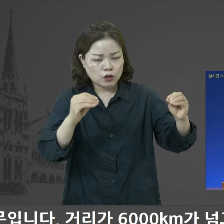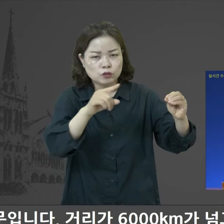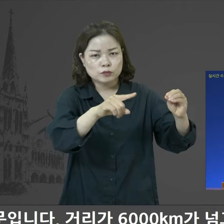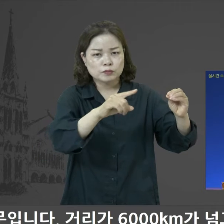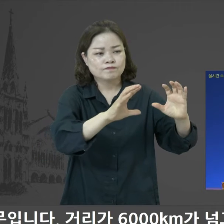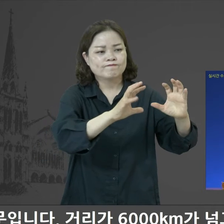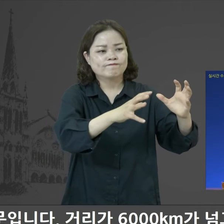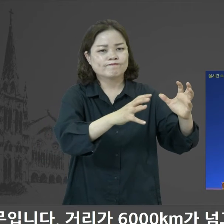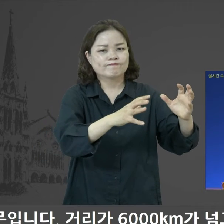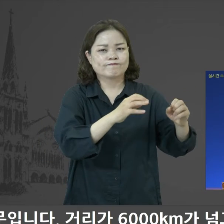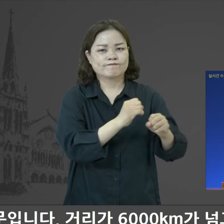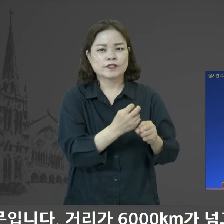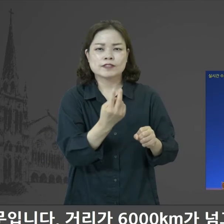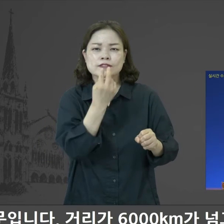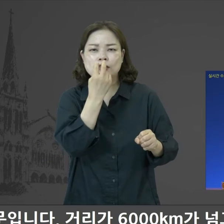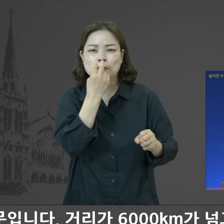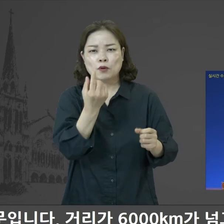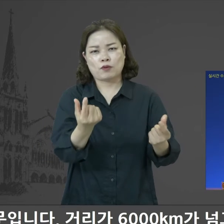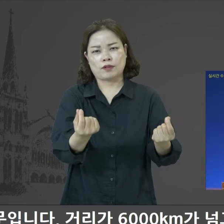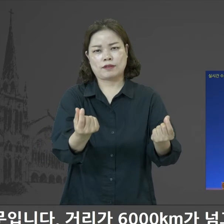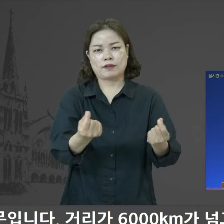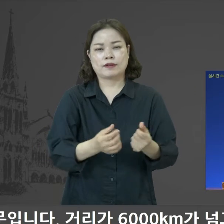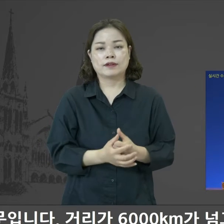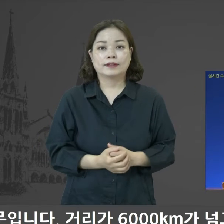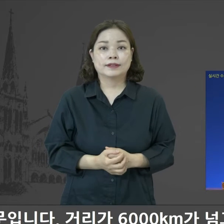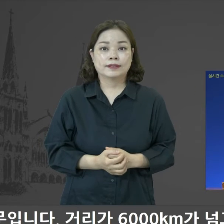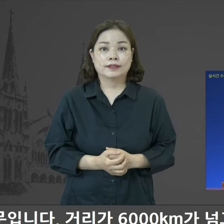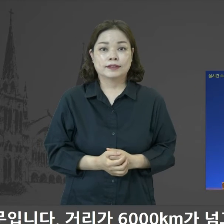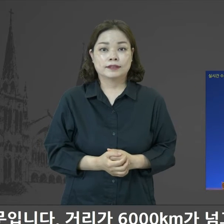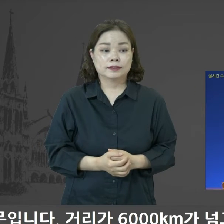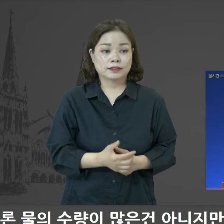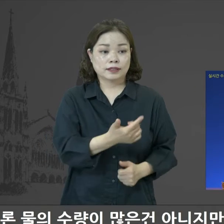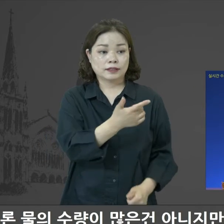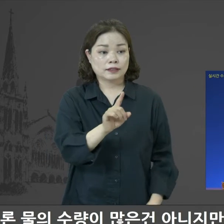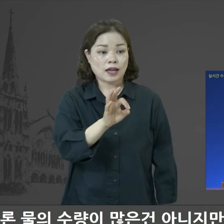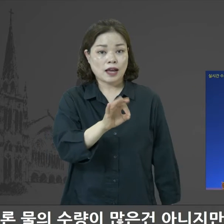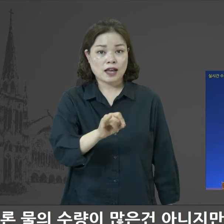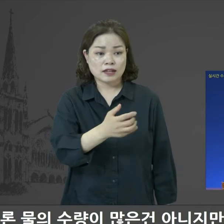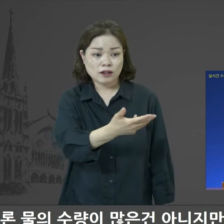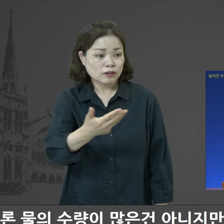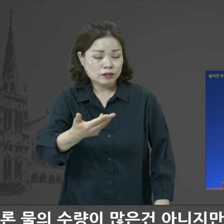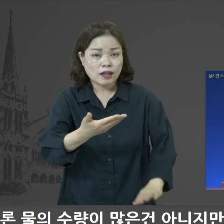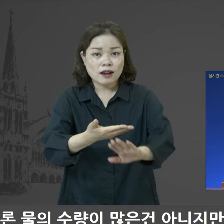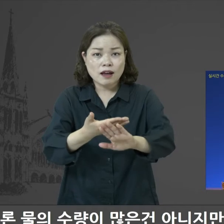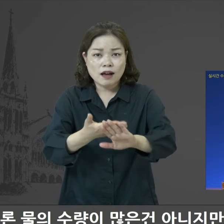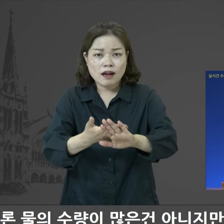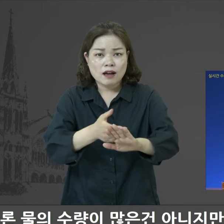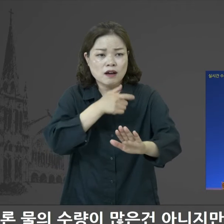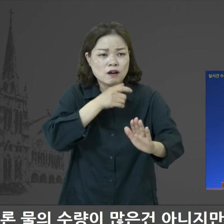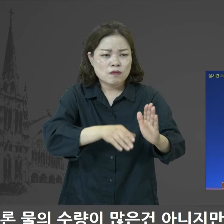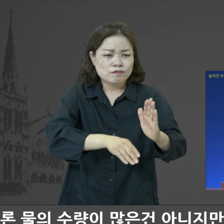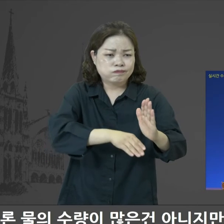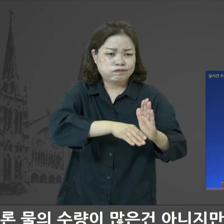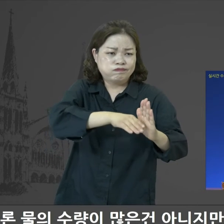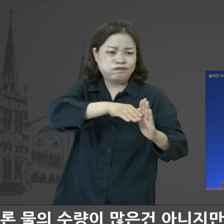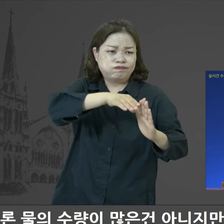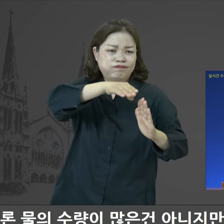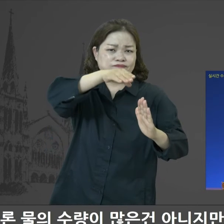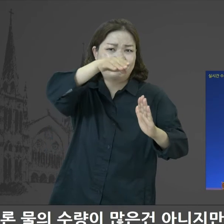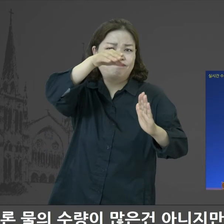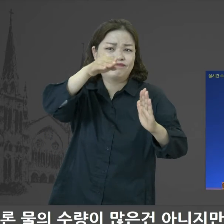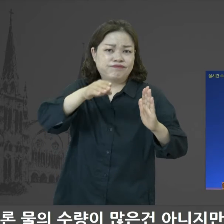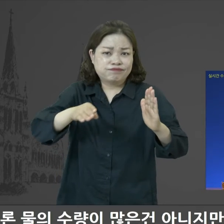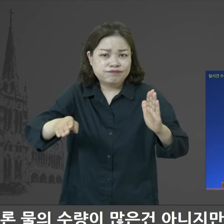생명의 젖줄기와 같았습니다. 그리고 이 나일강은 다른 강들과 달리 홍수가 거의